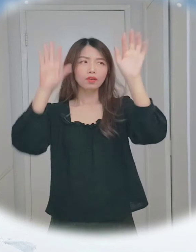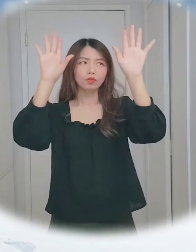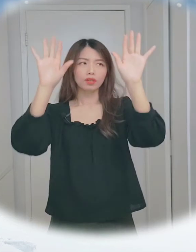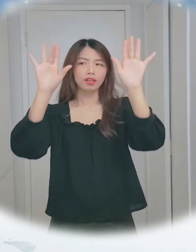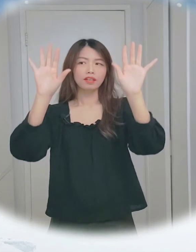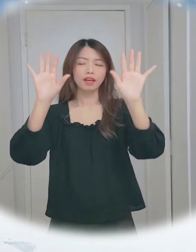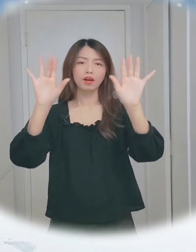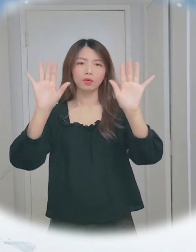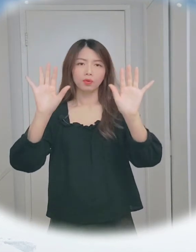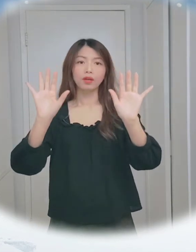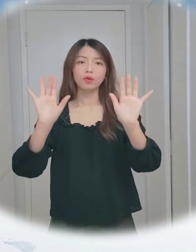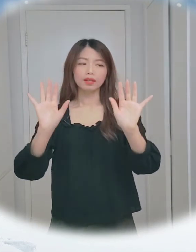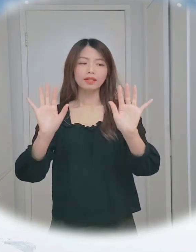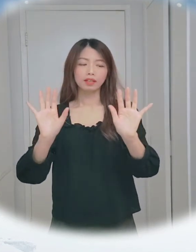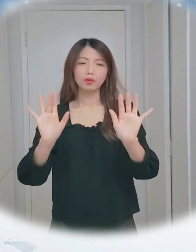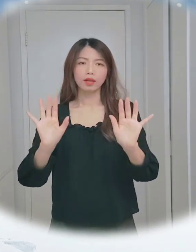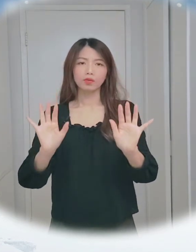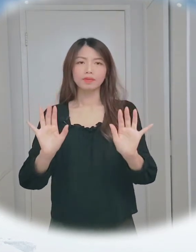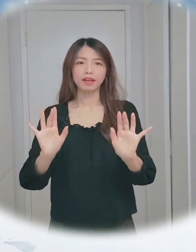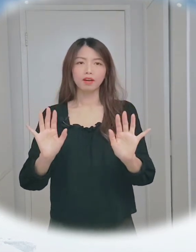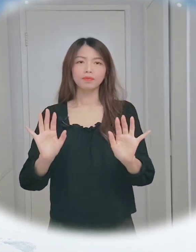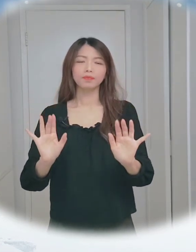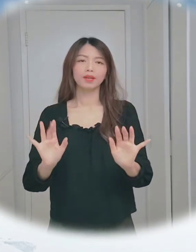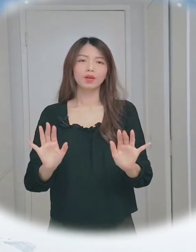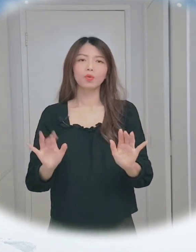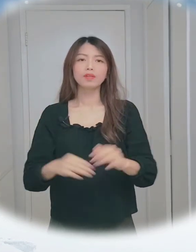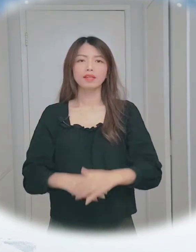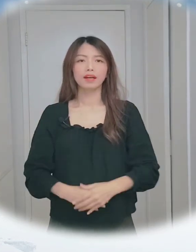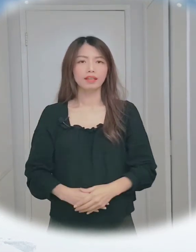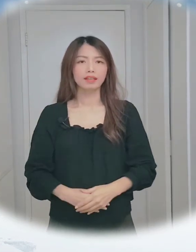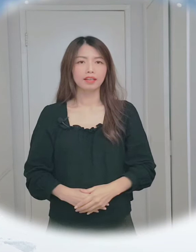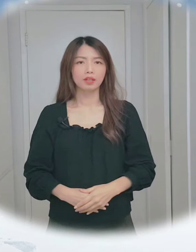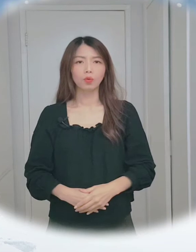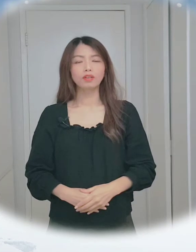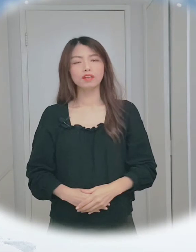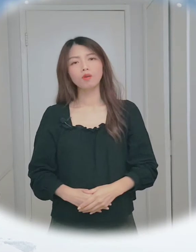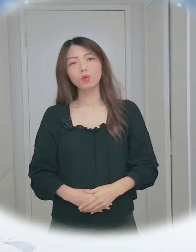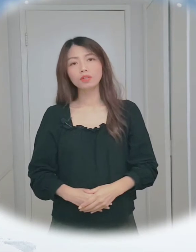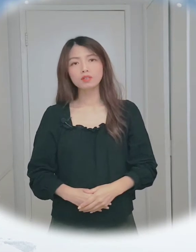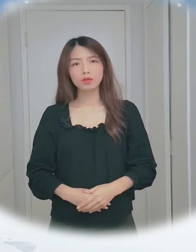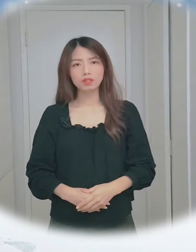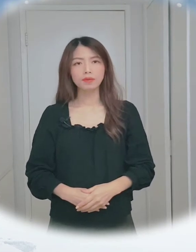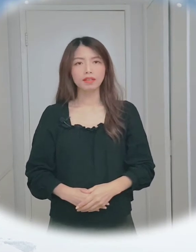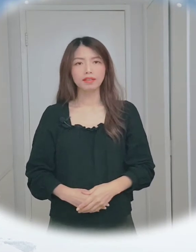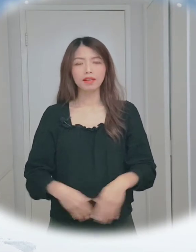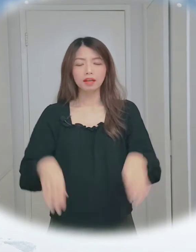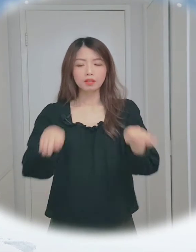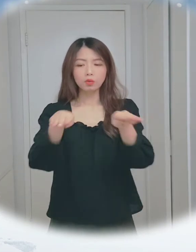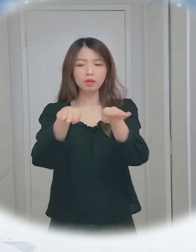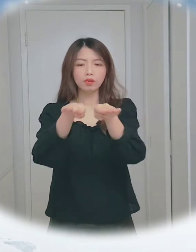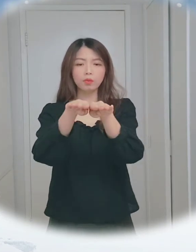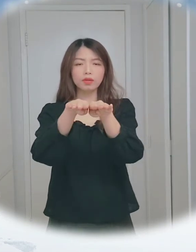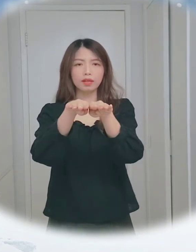하얀 눈이 내려요. 내려요까지 그대로 내려오시면 돼요. 온 세상 가득히 온은요. 모든 수어 해주시면 되는데